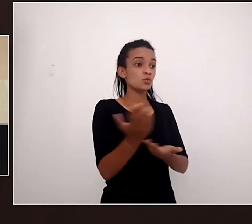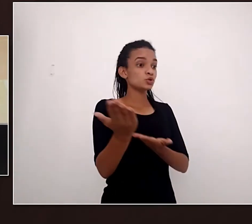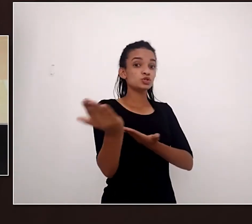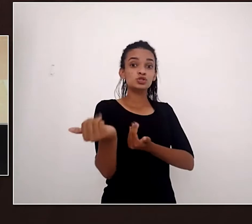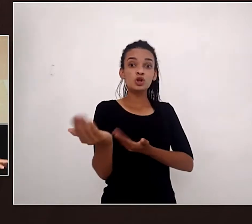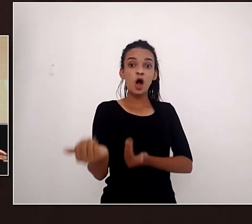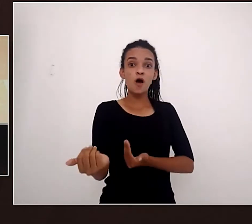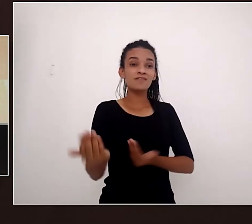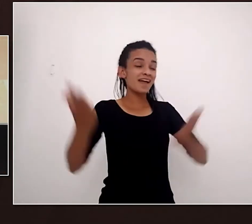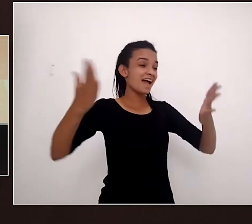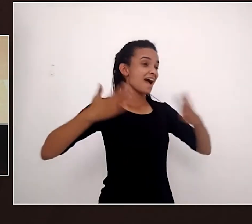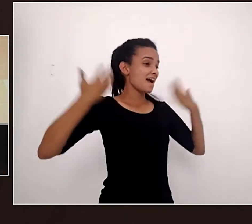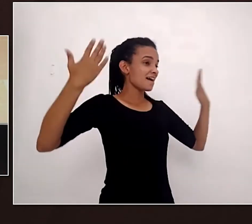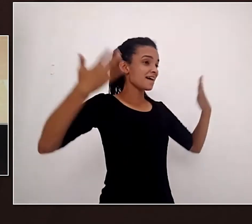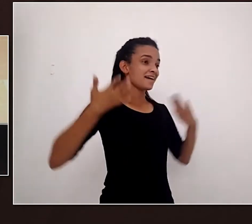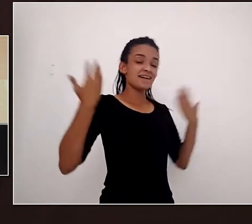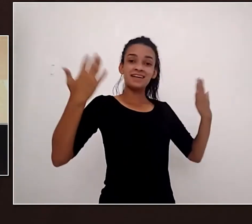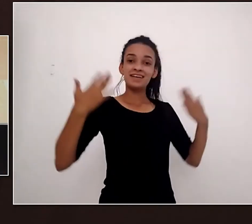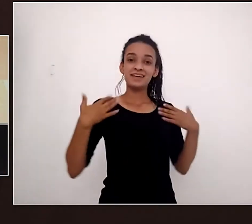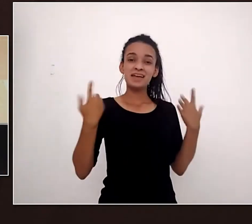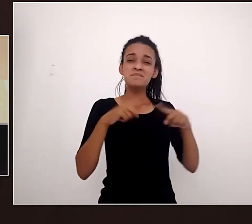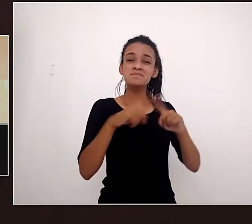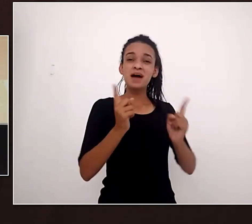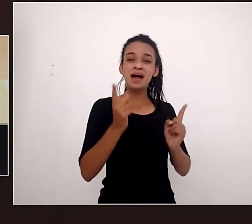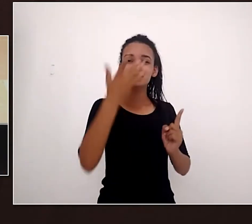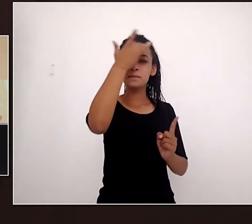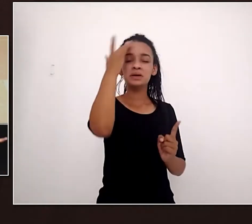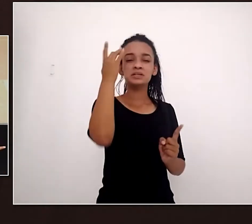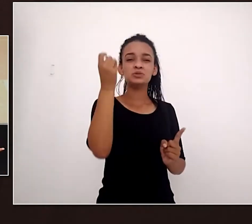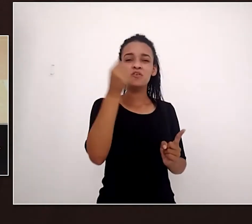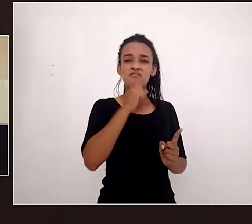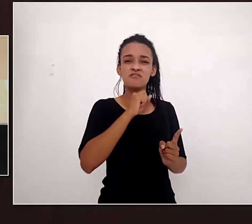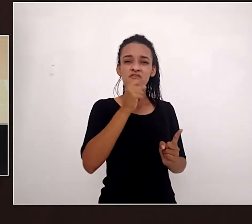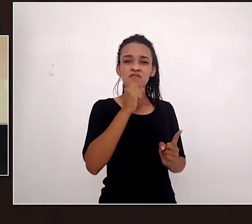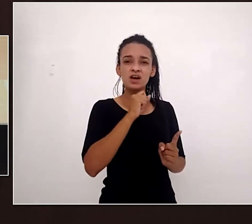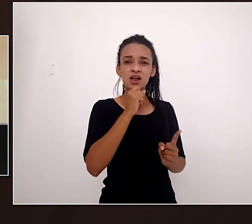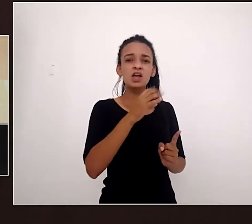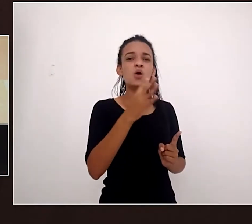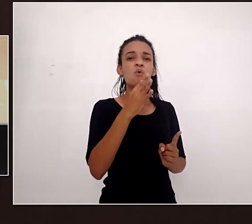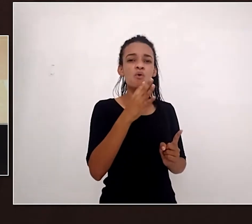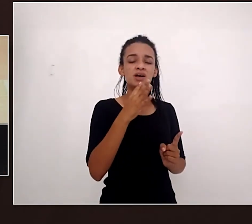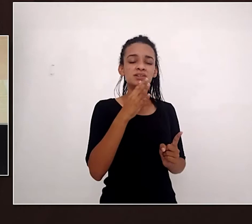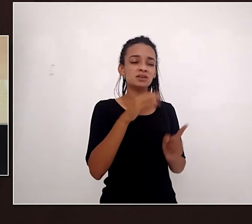de alegria, mas os mais velhos que conheciam o primeiro templo choraram.